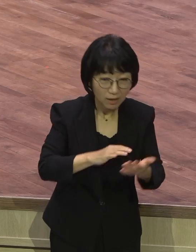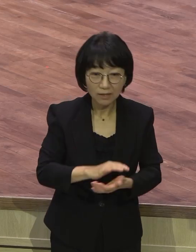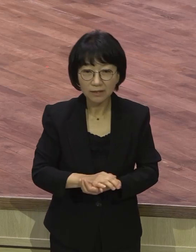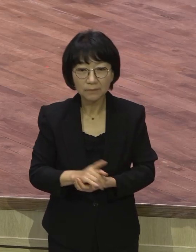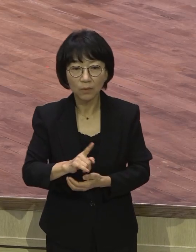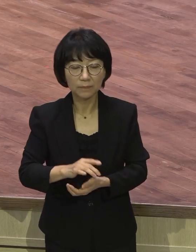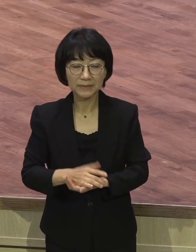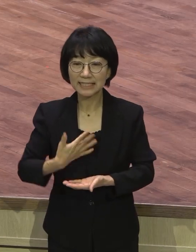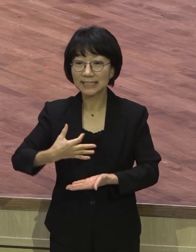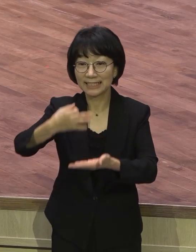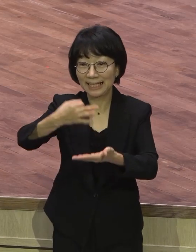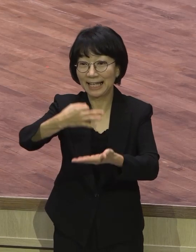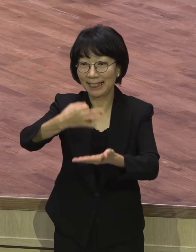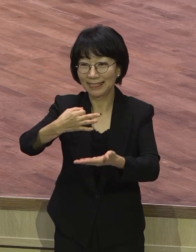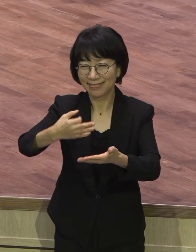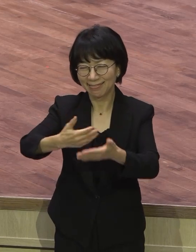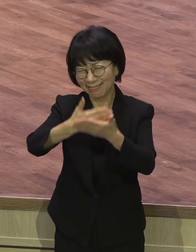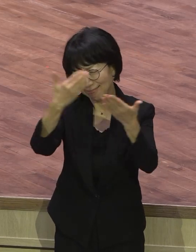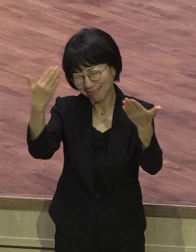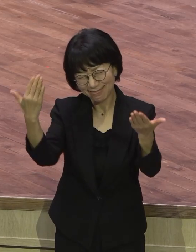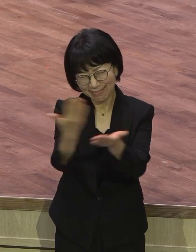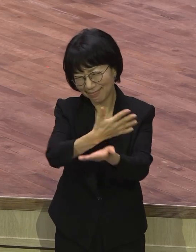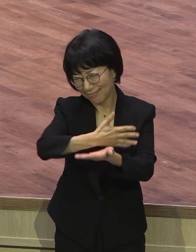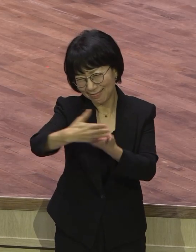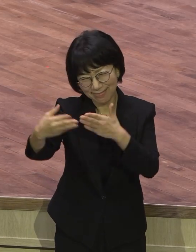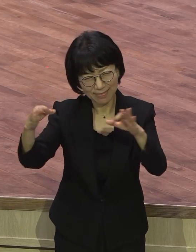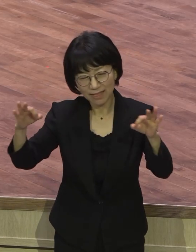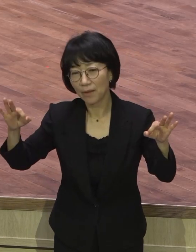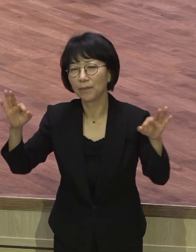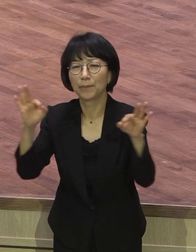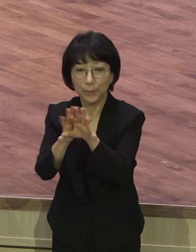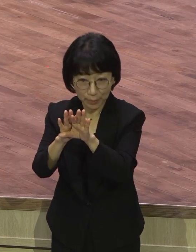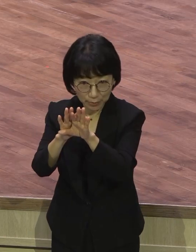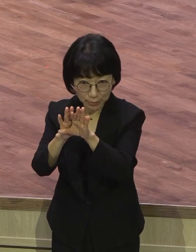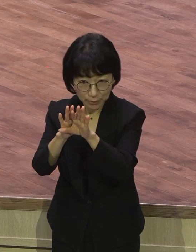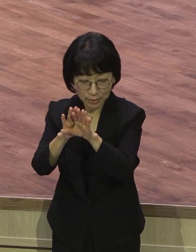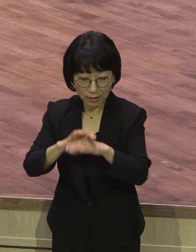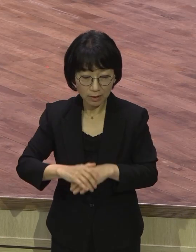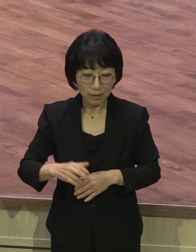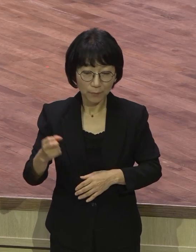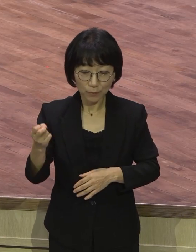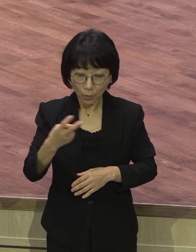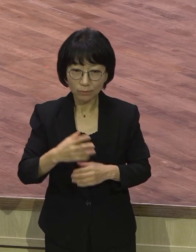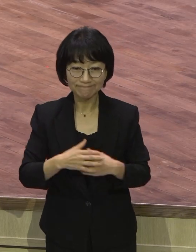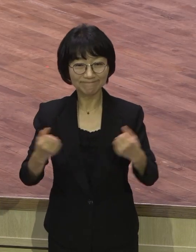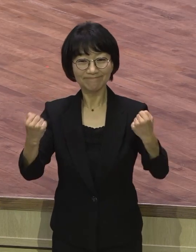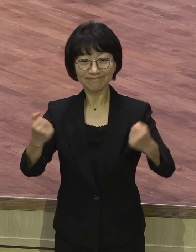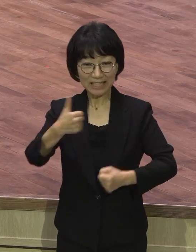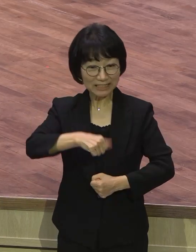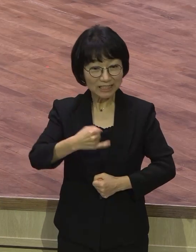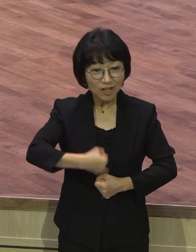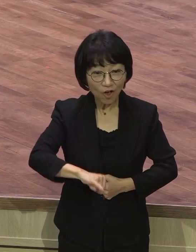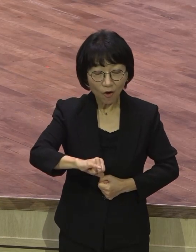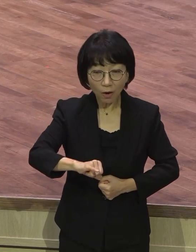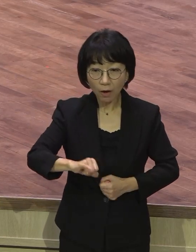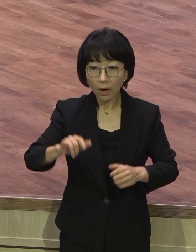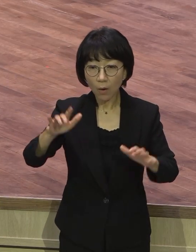전재산 싹 다 날라가 그렇게 멀쩡하던 자식들